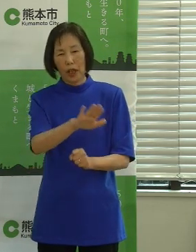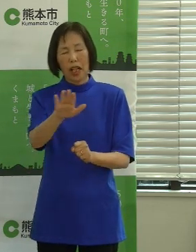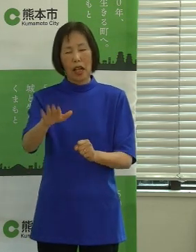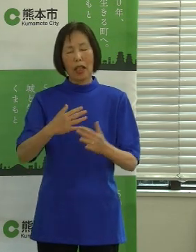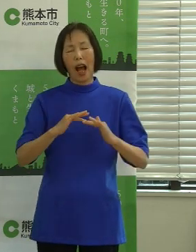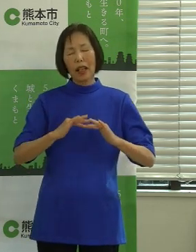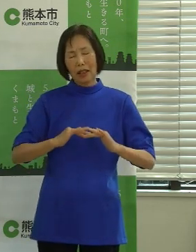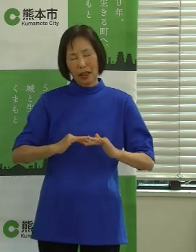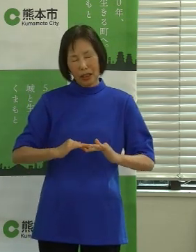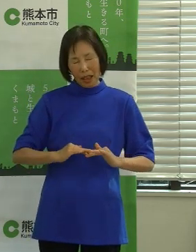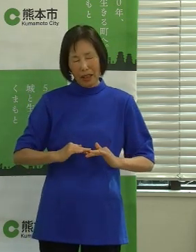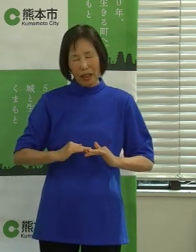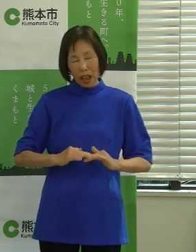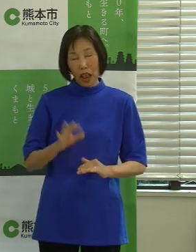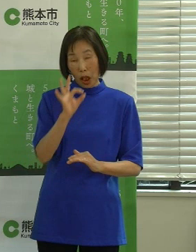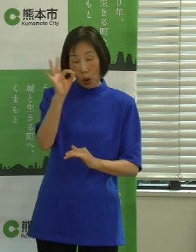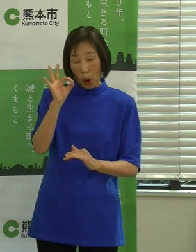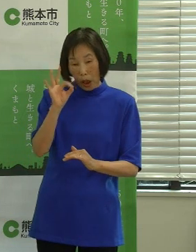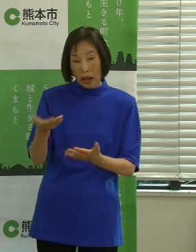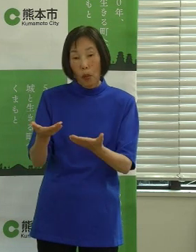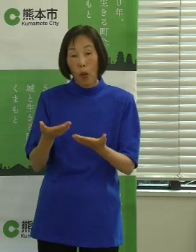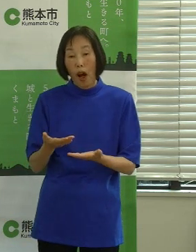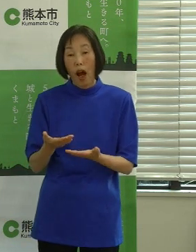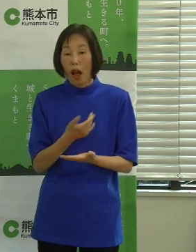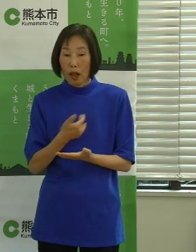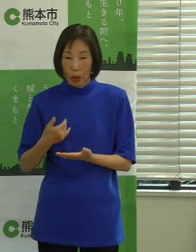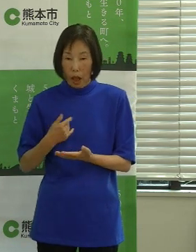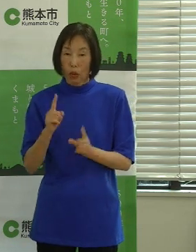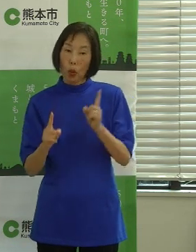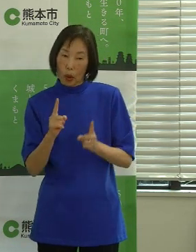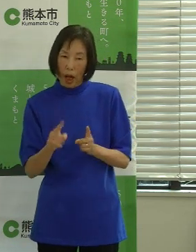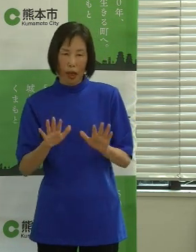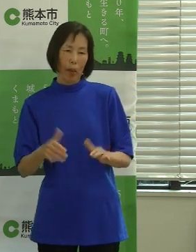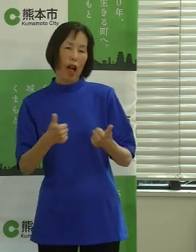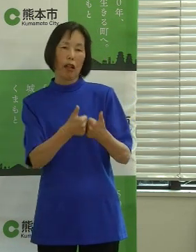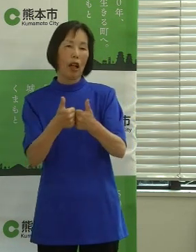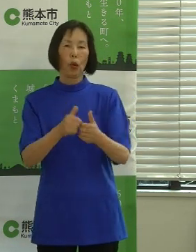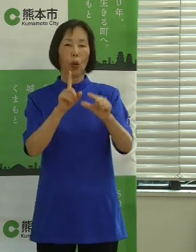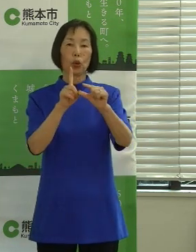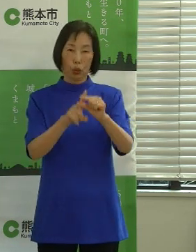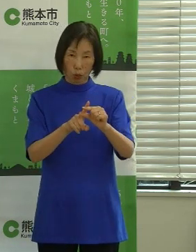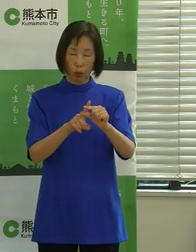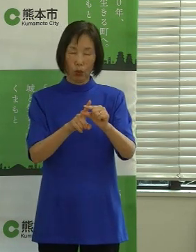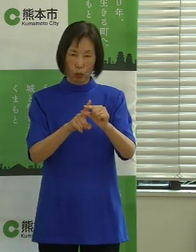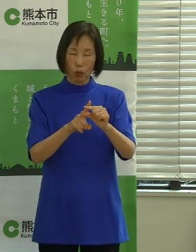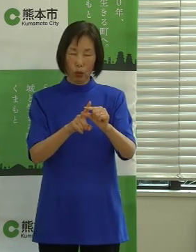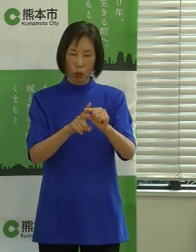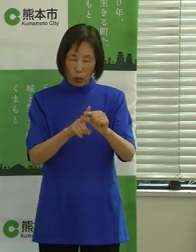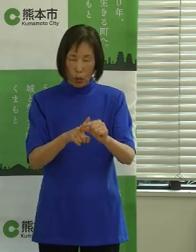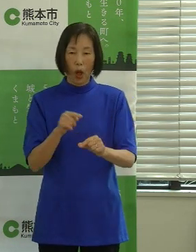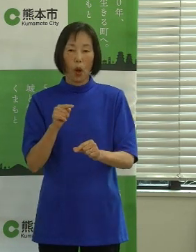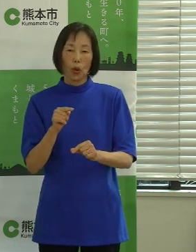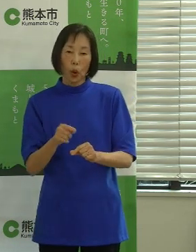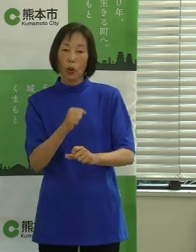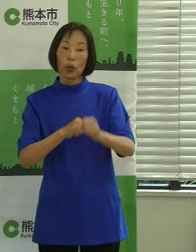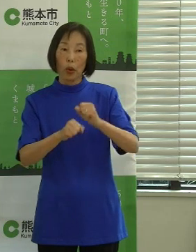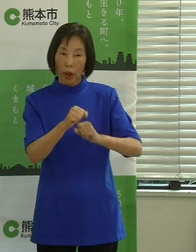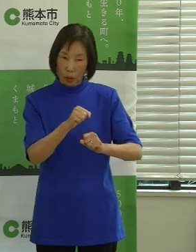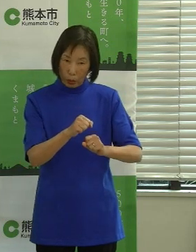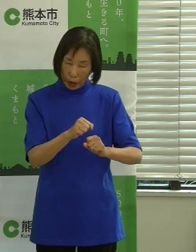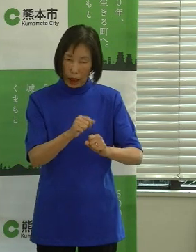心して見ていただくことができるかということを内部的に検討させていただいておりまして、そしてそうした取り組み、